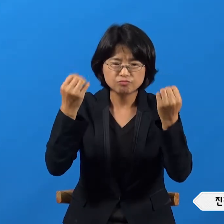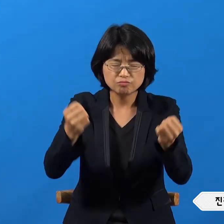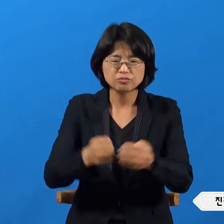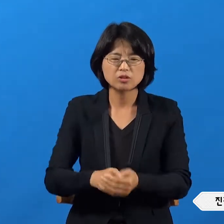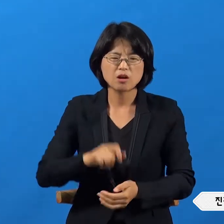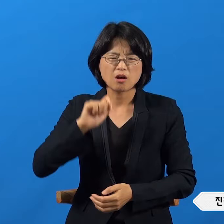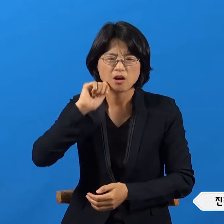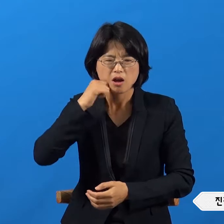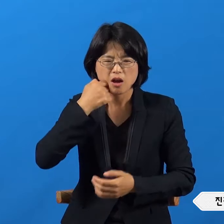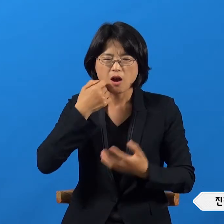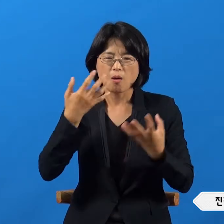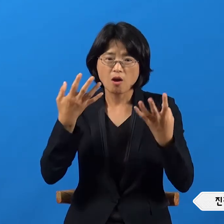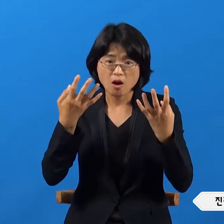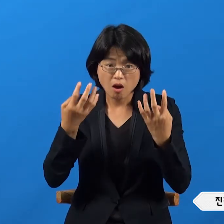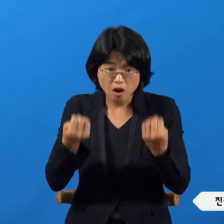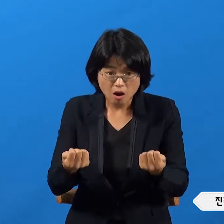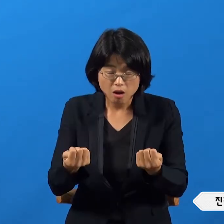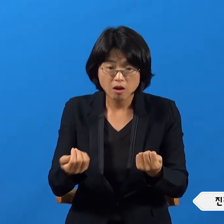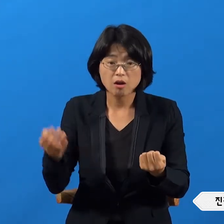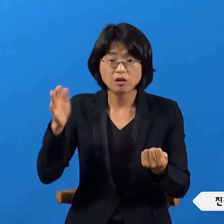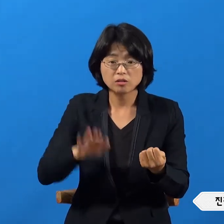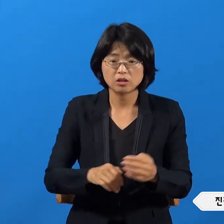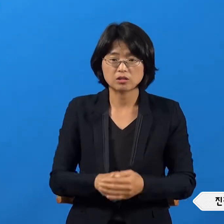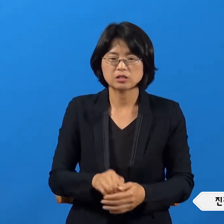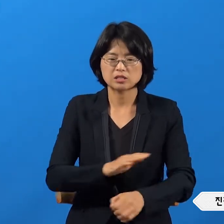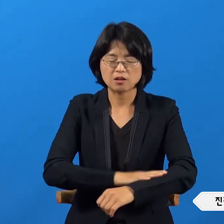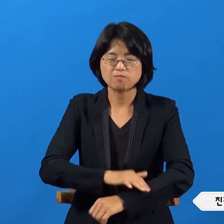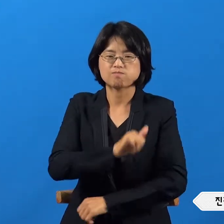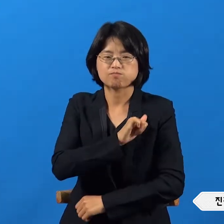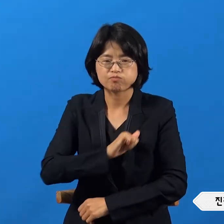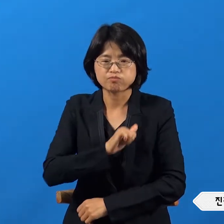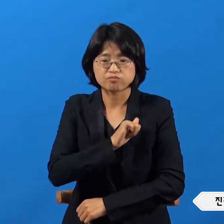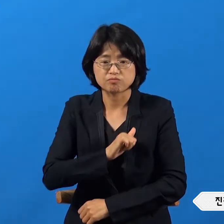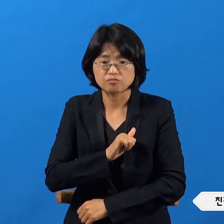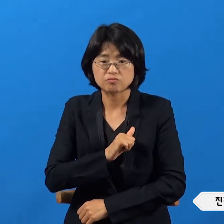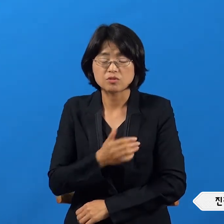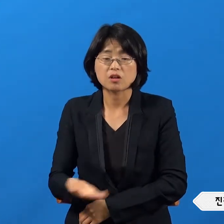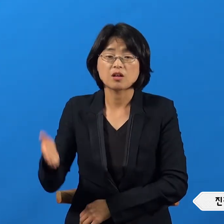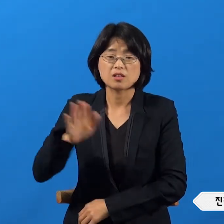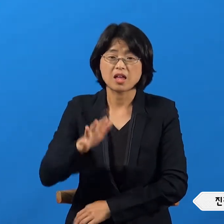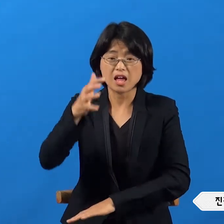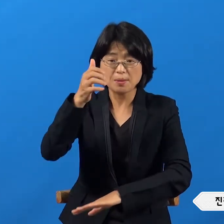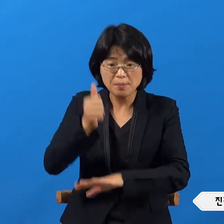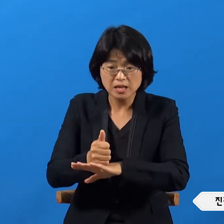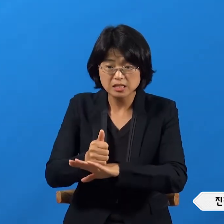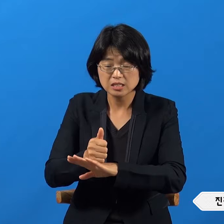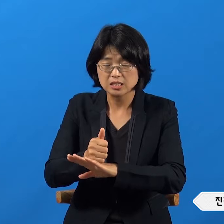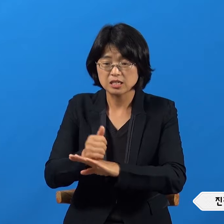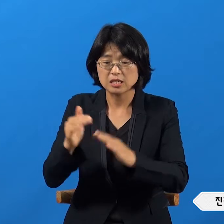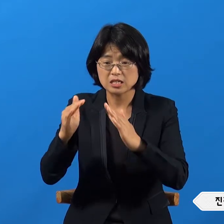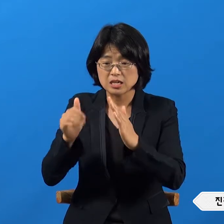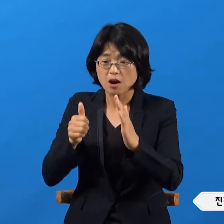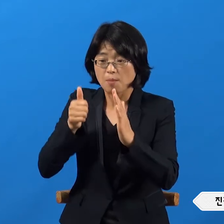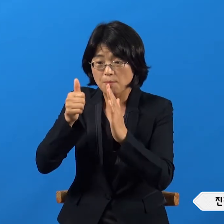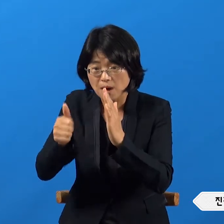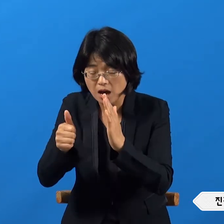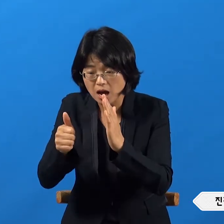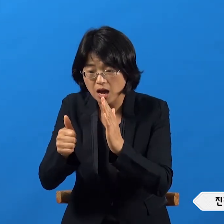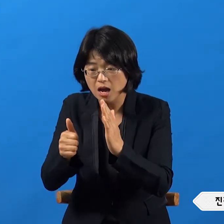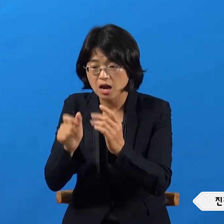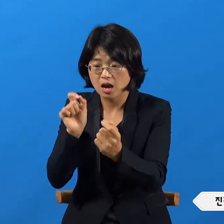잘 참았습니다. 그런데 마지막에 들어가기 얼마 안 나서 에돔 땅을 지나는데